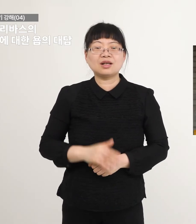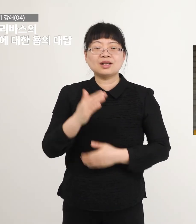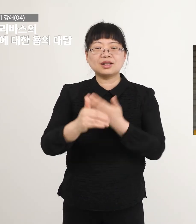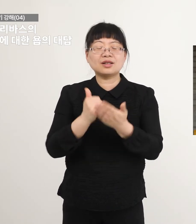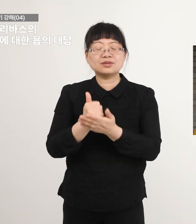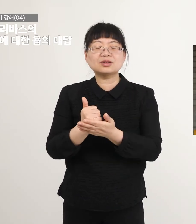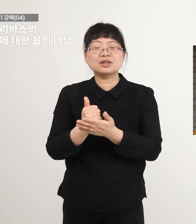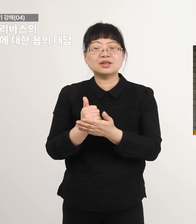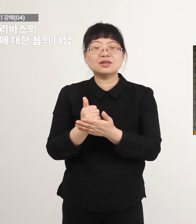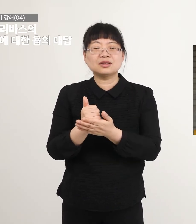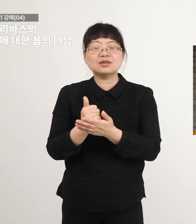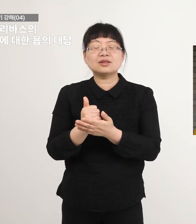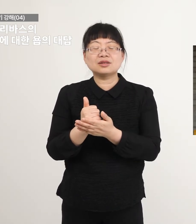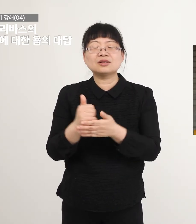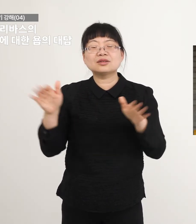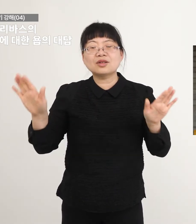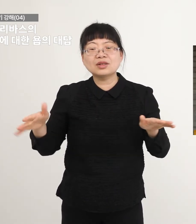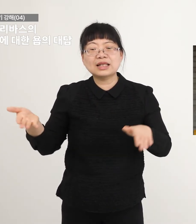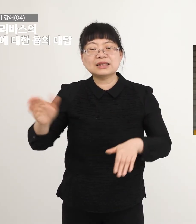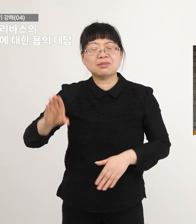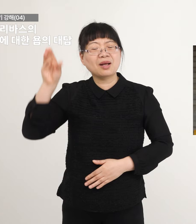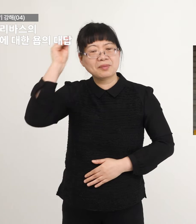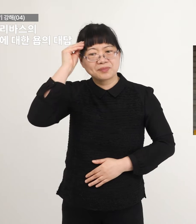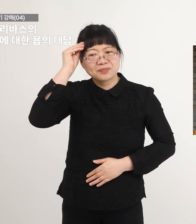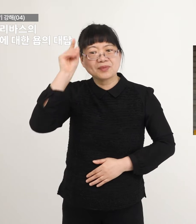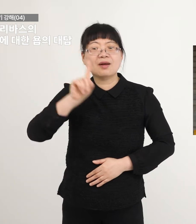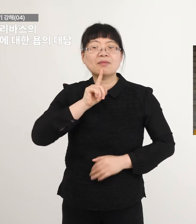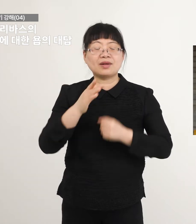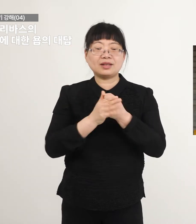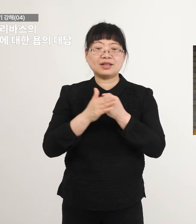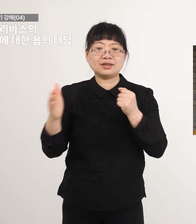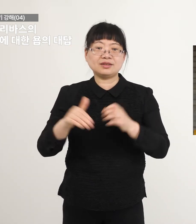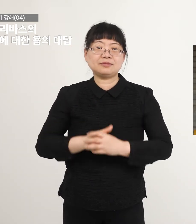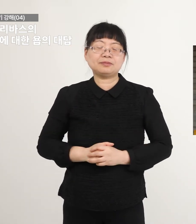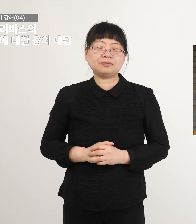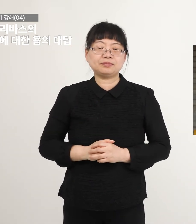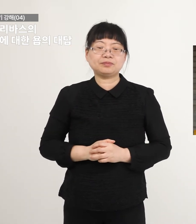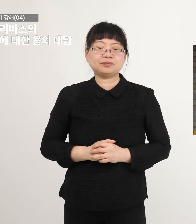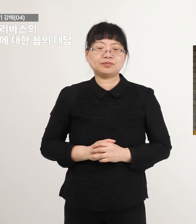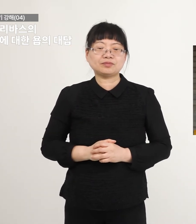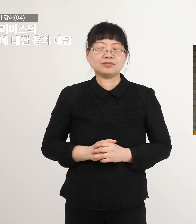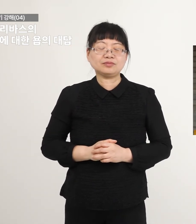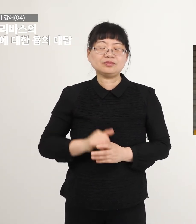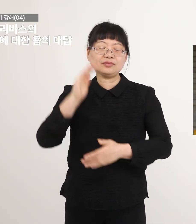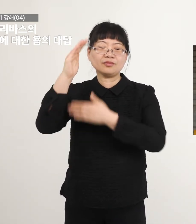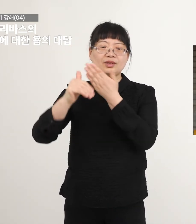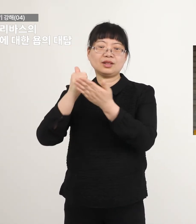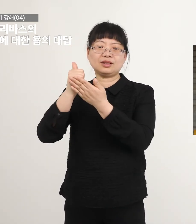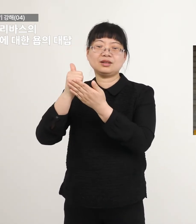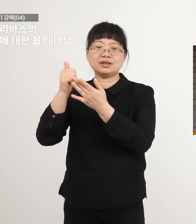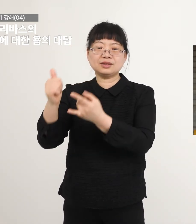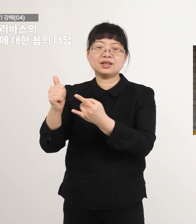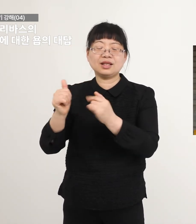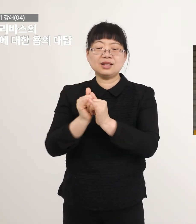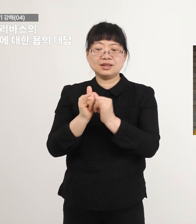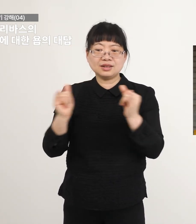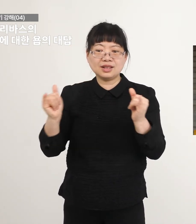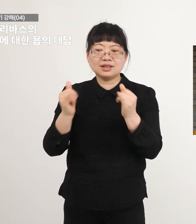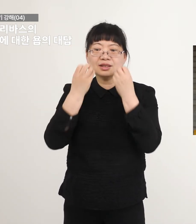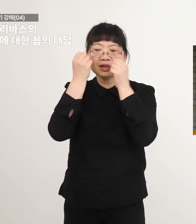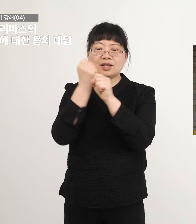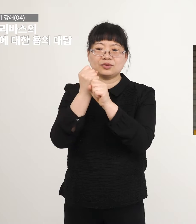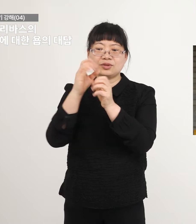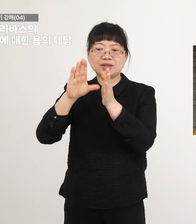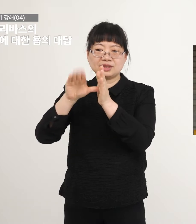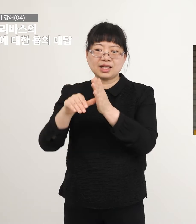천사라도 미련하다 하시나니. 이것은 하나님이 인간을 창조하실